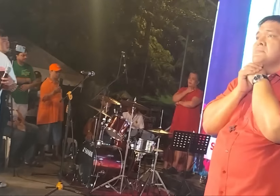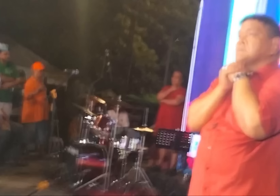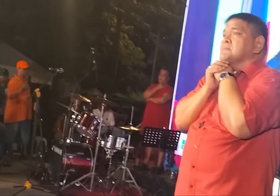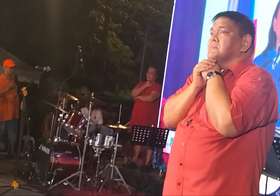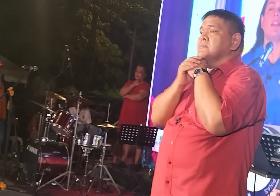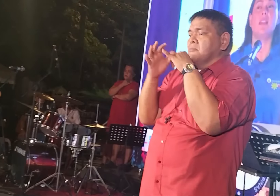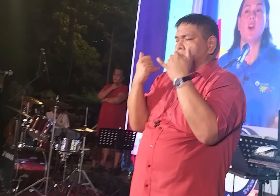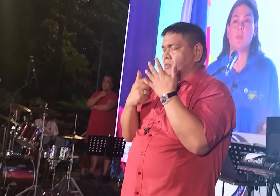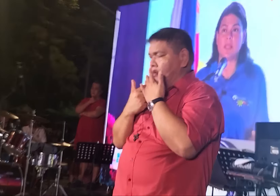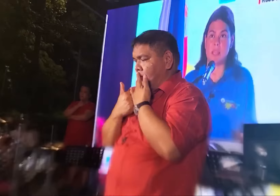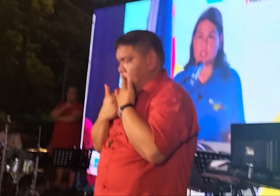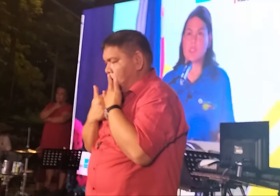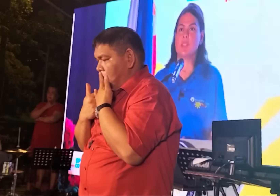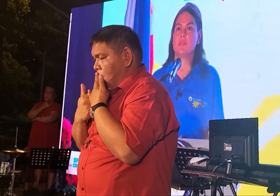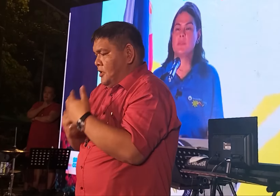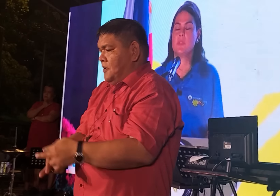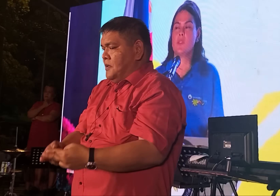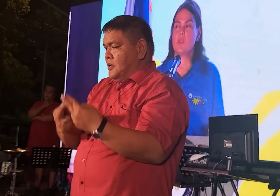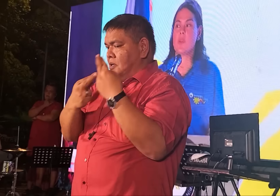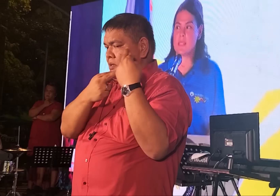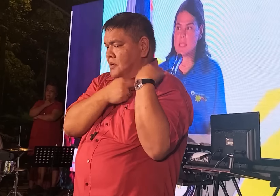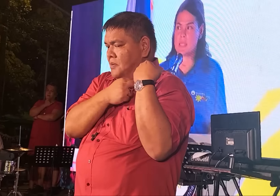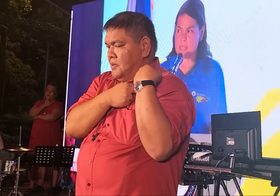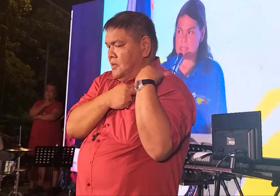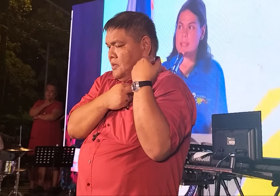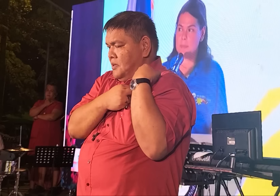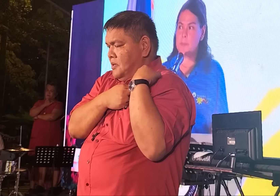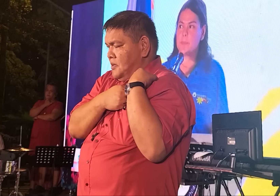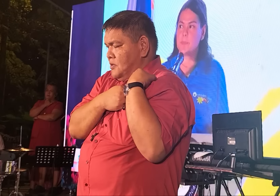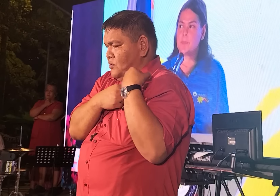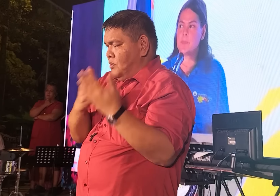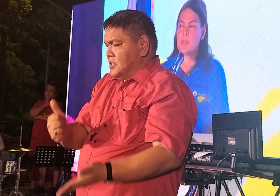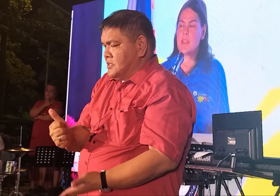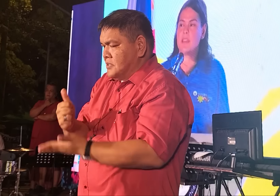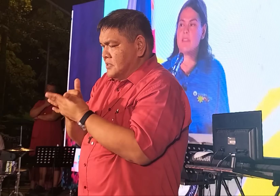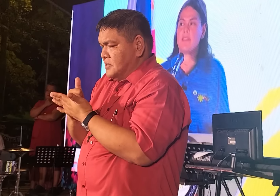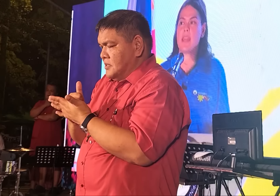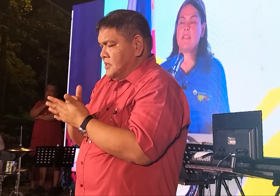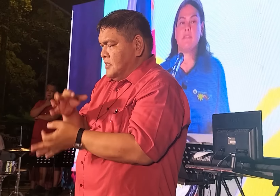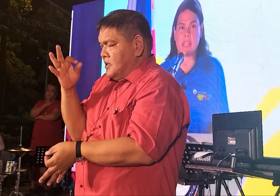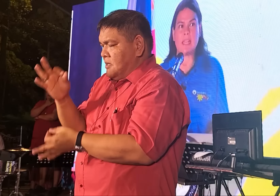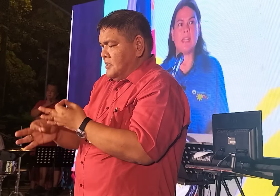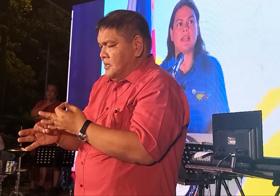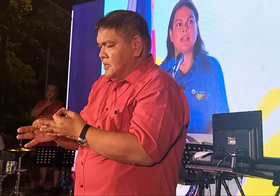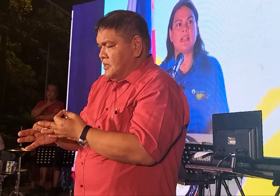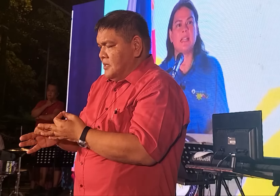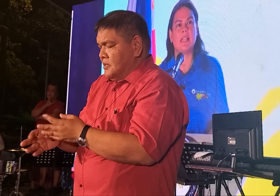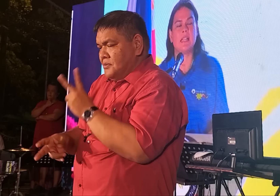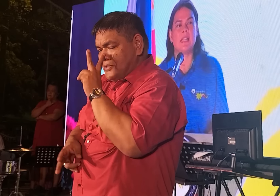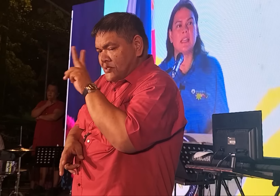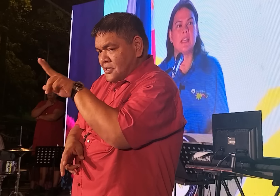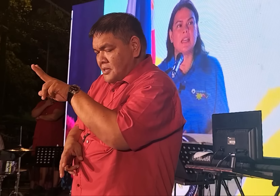I have a moral obligation to assist them if they feel